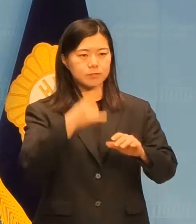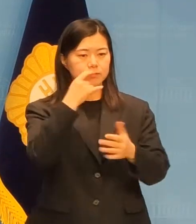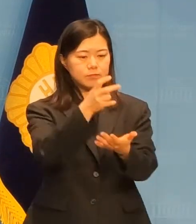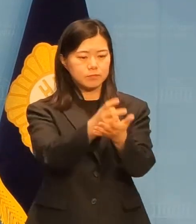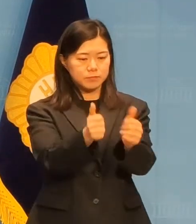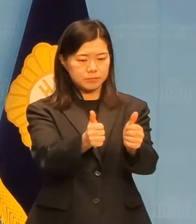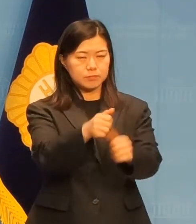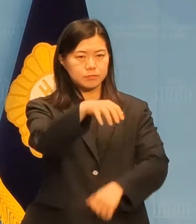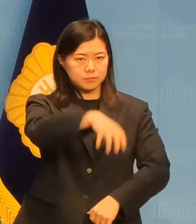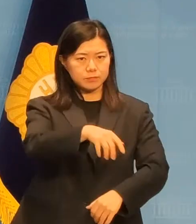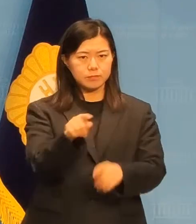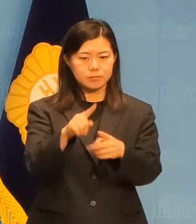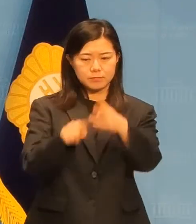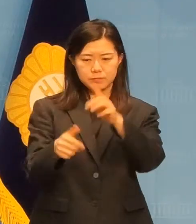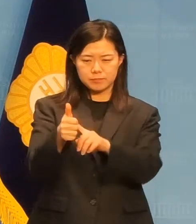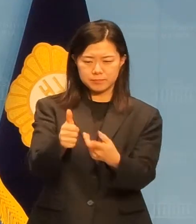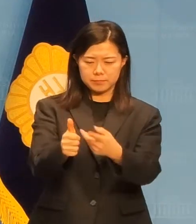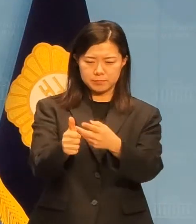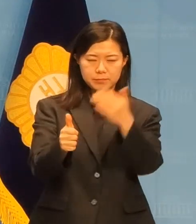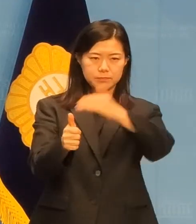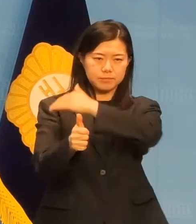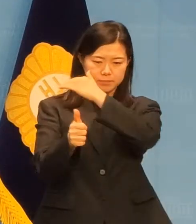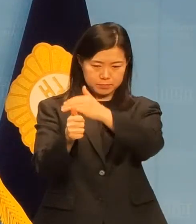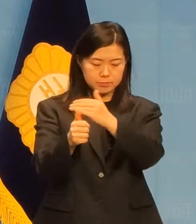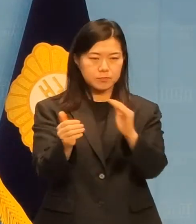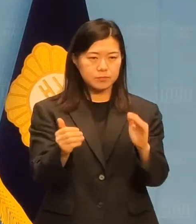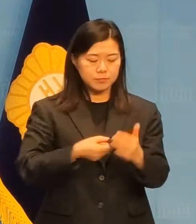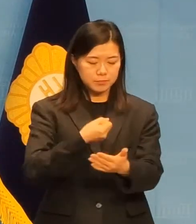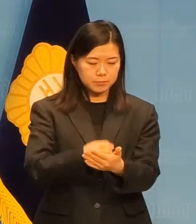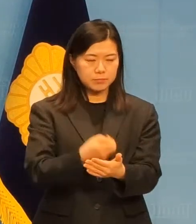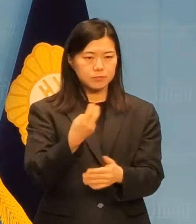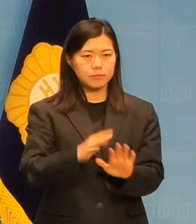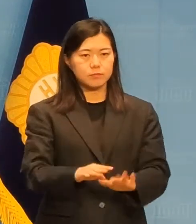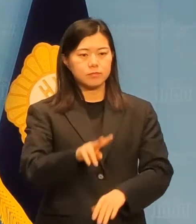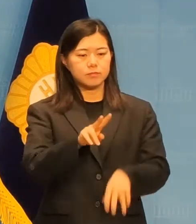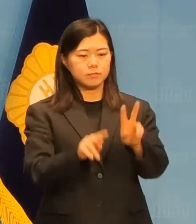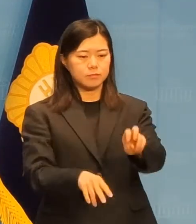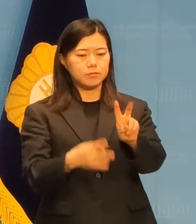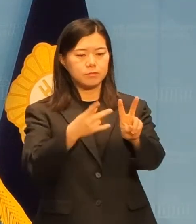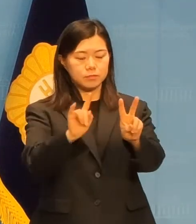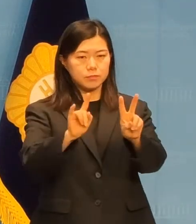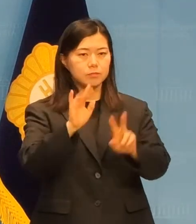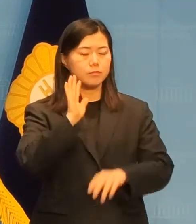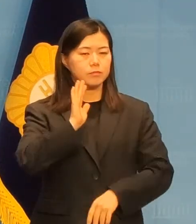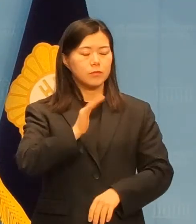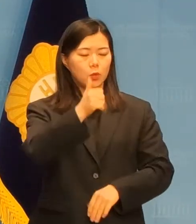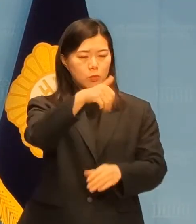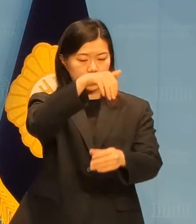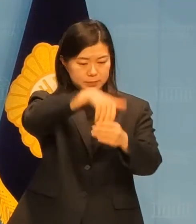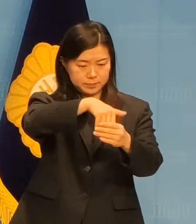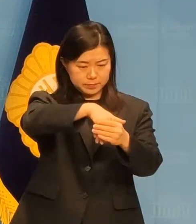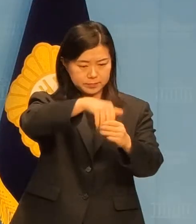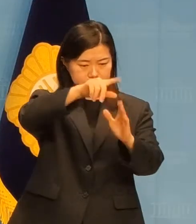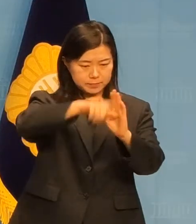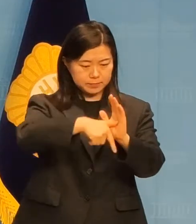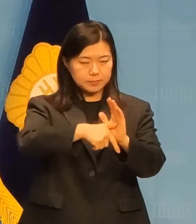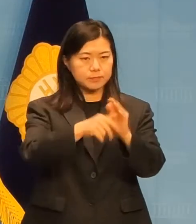헌법재판소 파면, 그리고 22대 대통령 선거를 통해서 이재명 대통령의